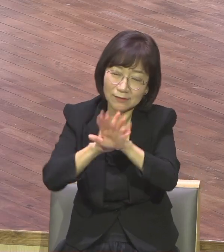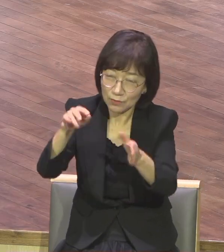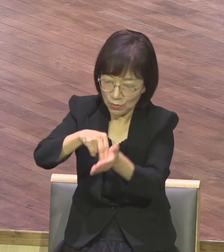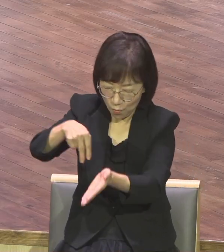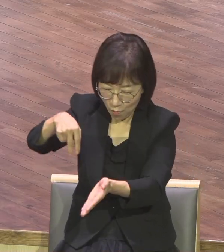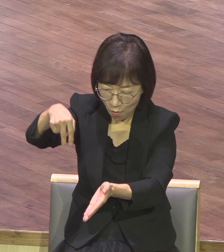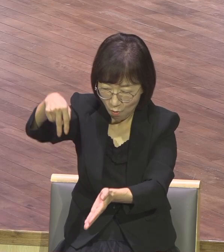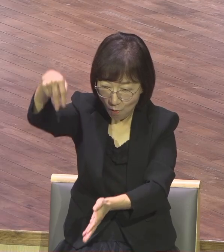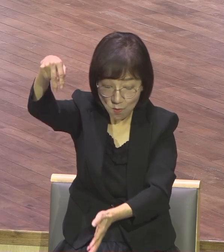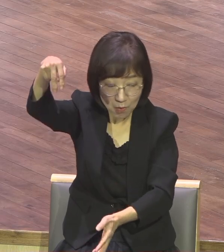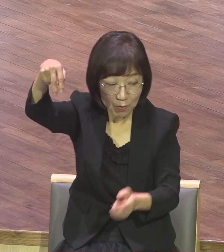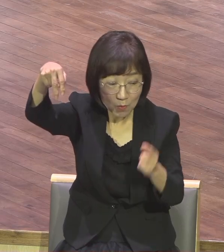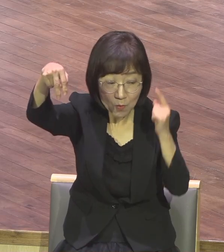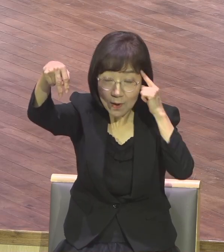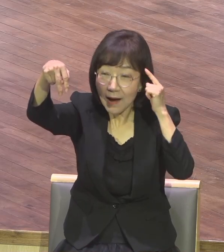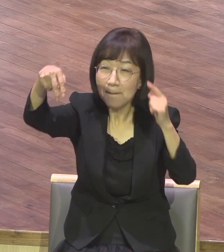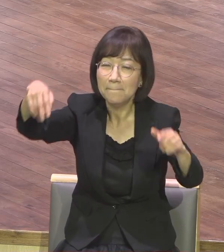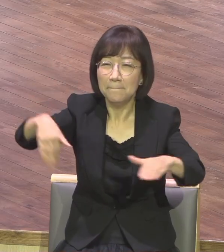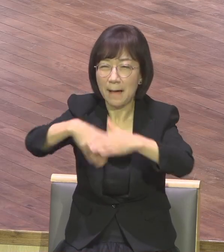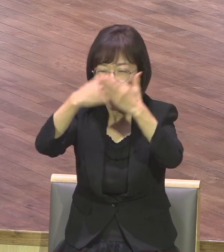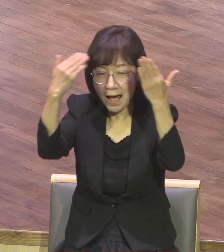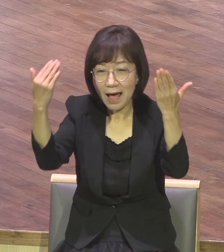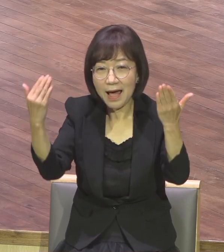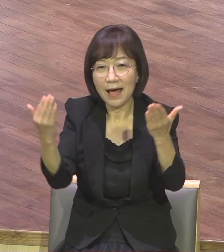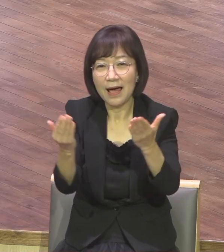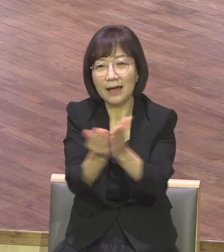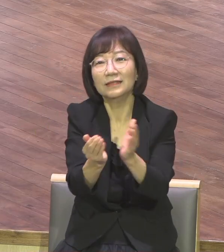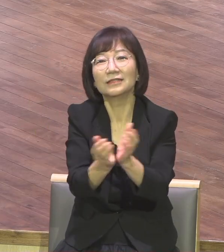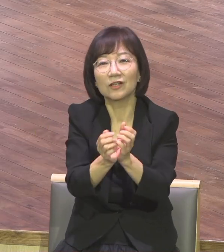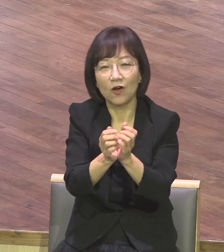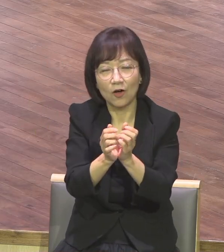이는 만물을 충만하게 하려 하십니다.